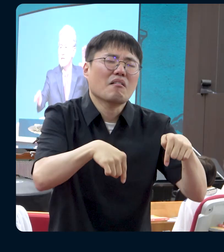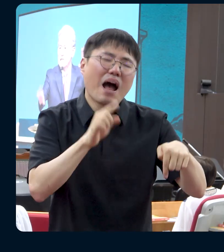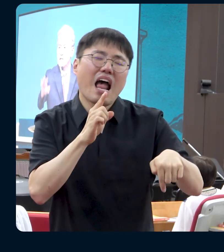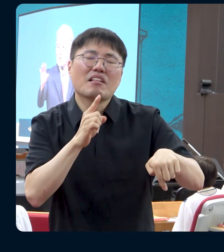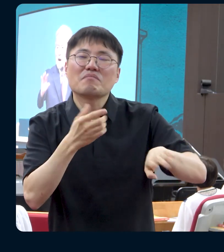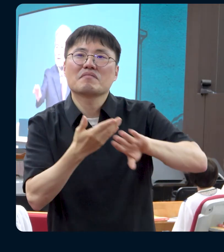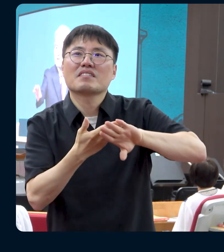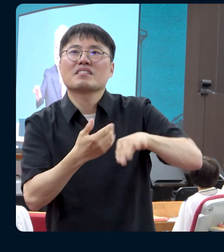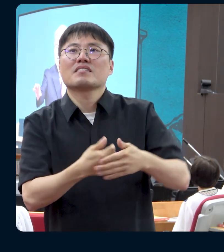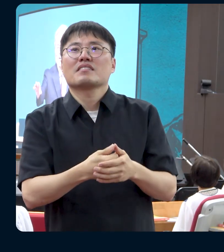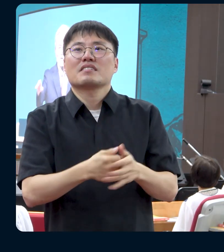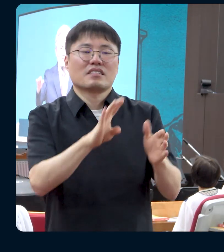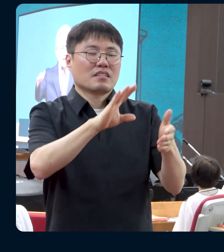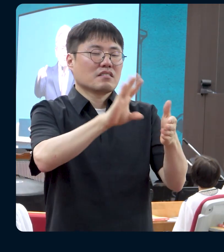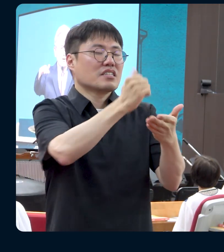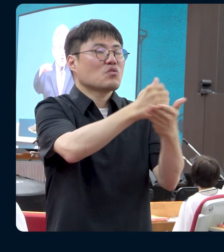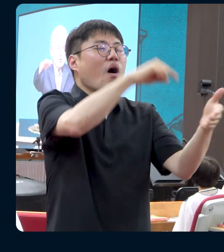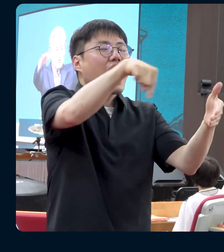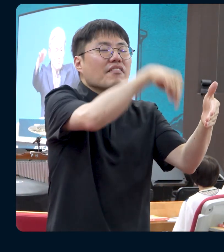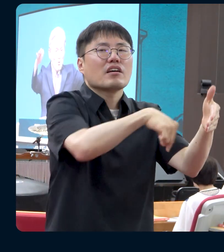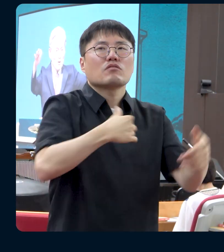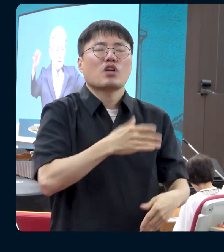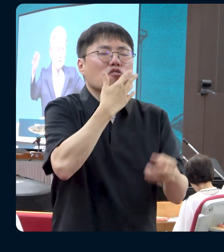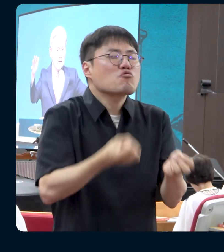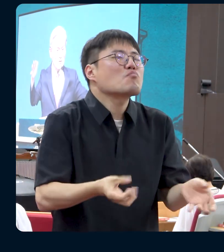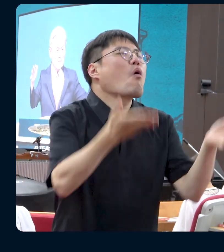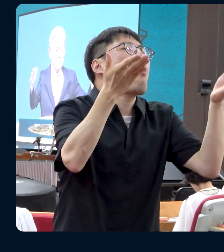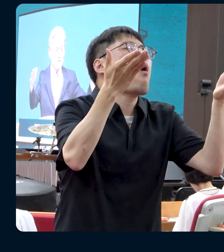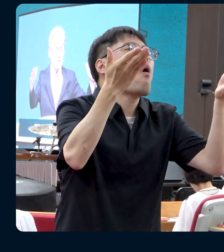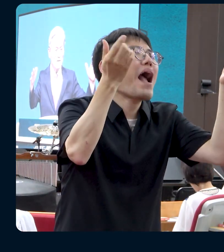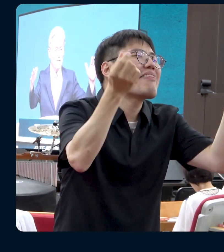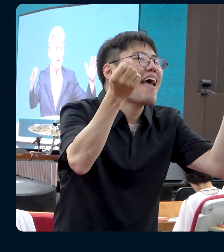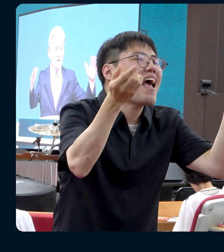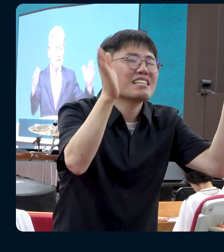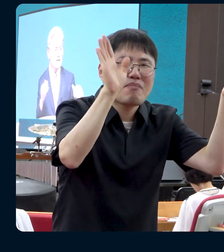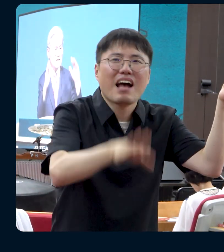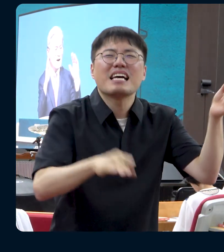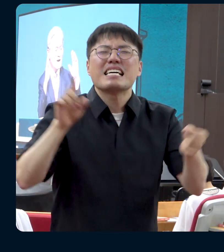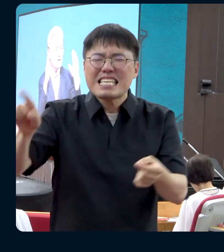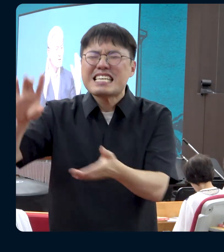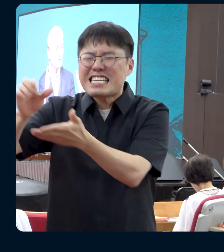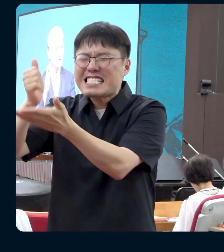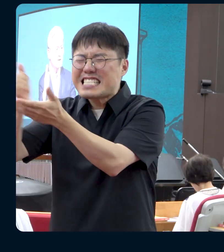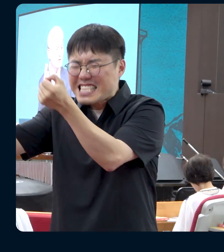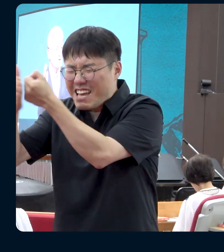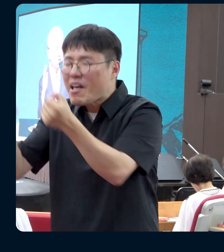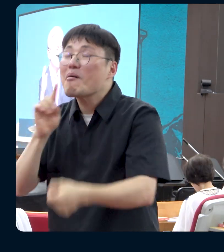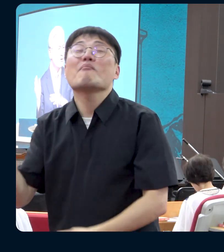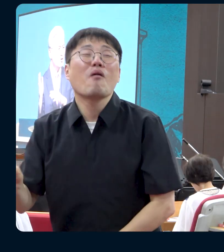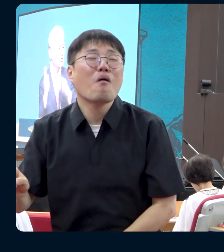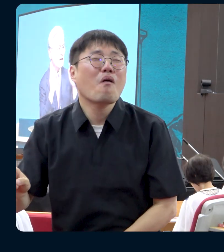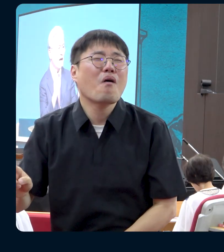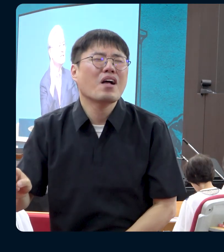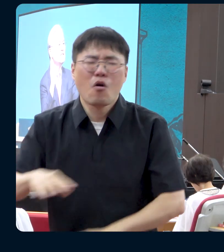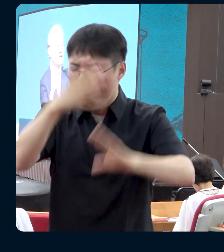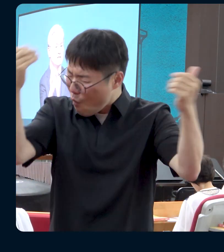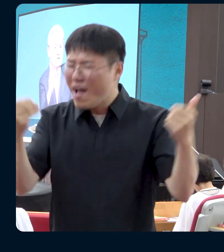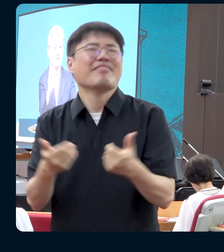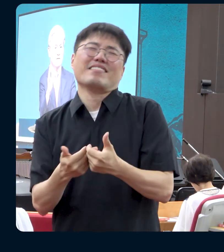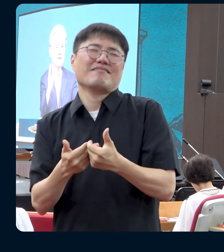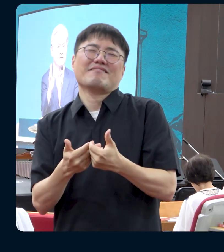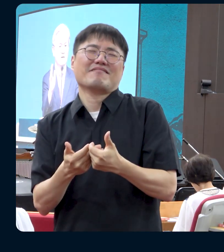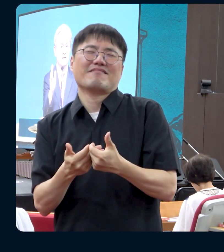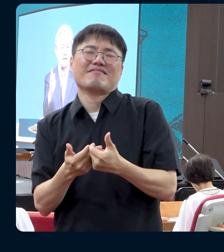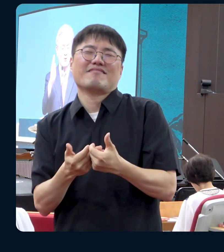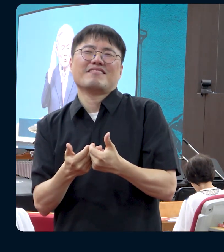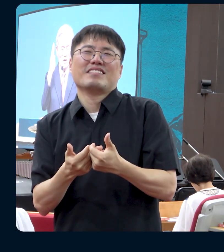다른 이야기예요. 그리스도 안에는 우리가 누리는 어떤 축복이라고 한다면 이 디아크리스토는 그거가 전혀